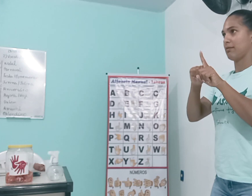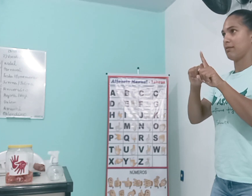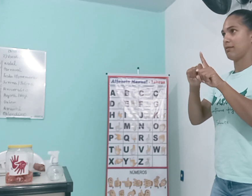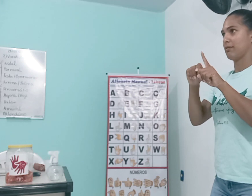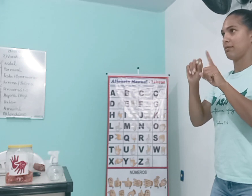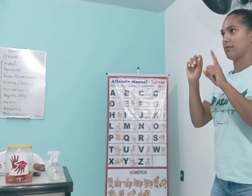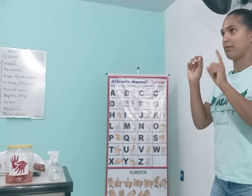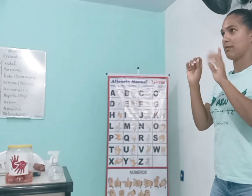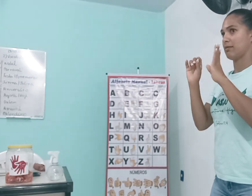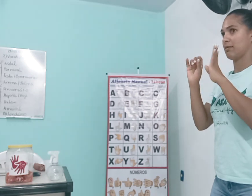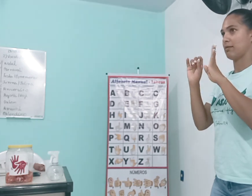Faz os 4 assim.